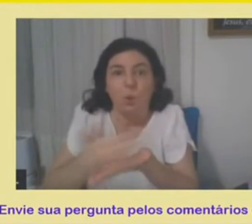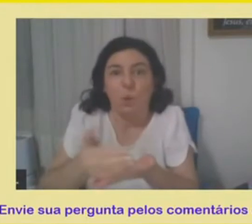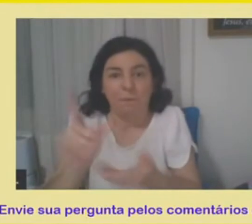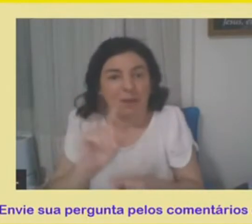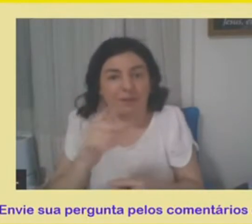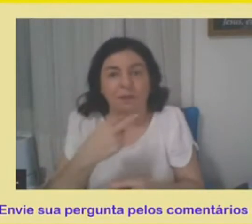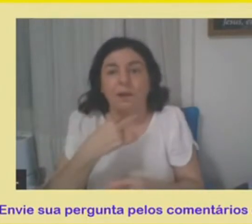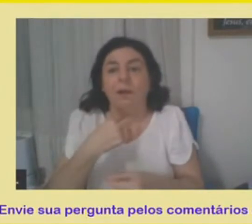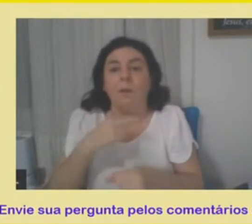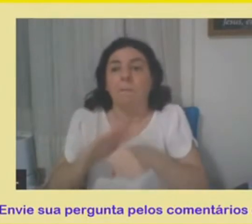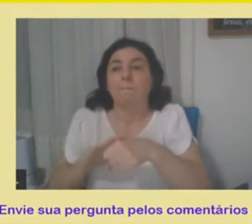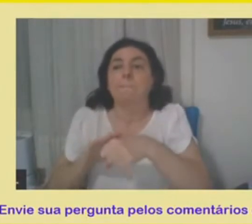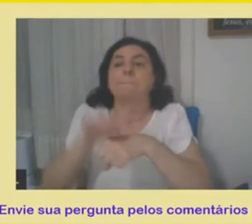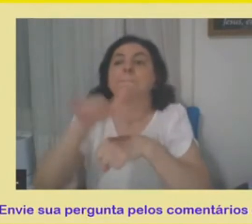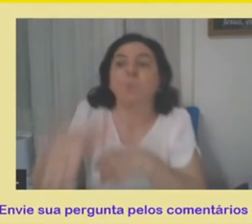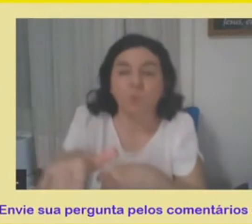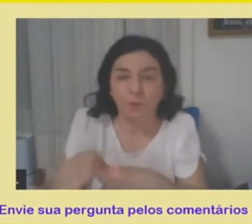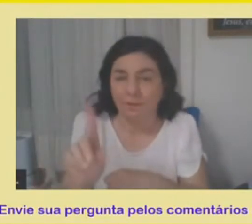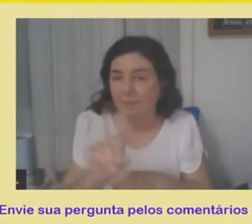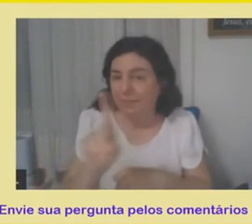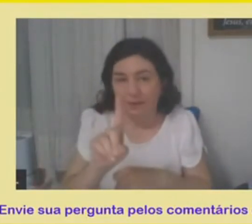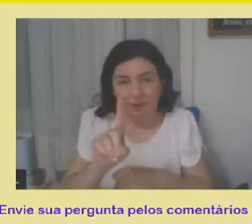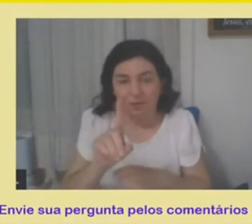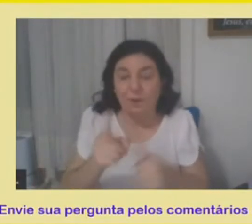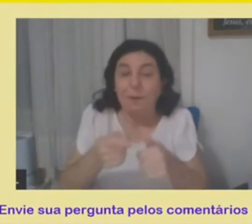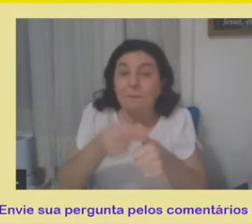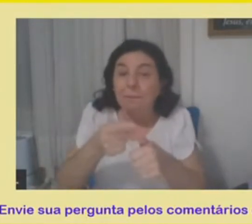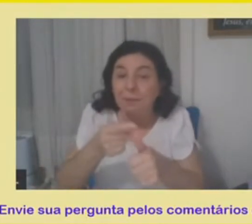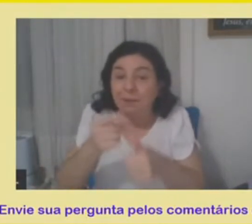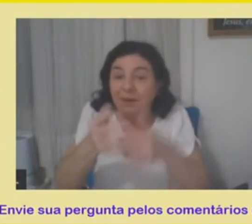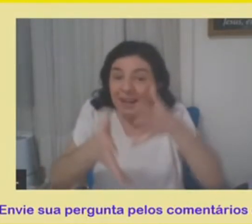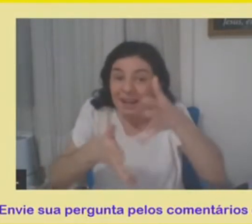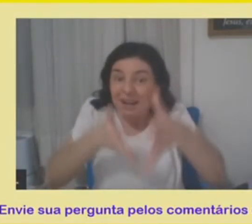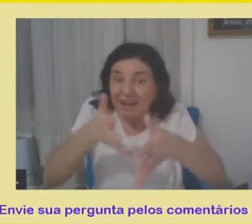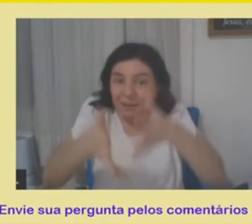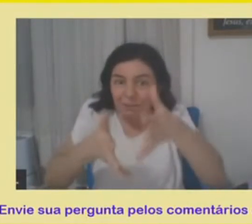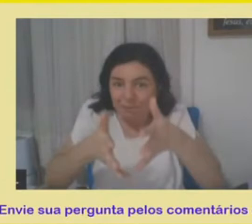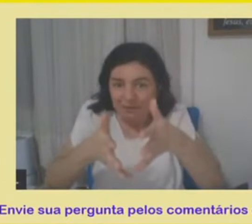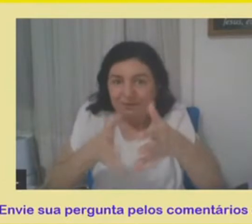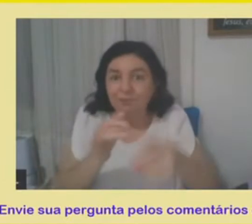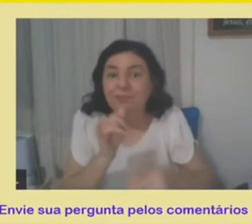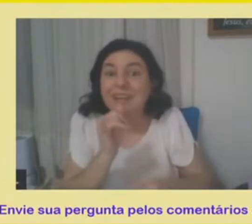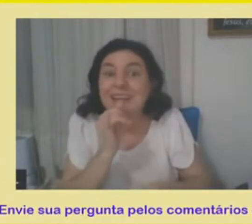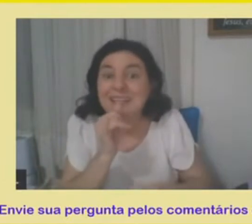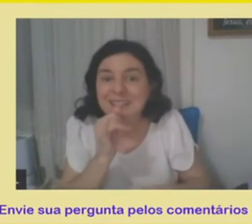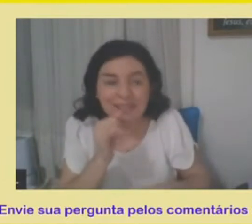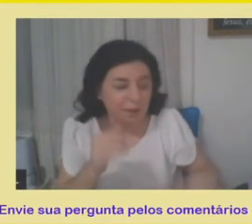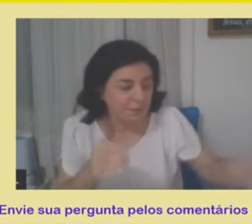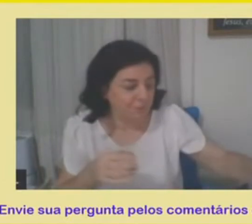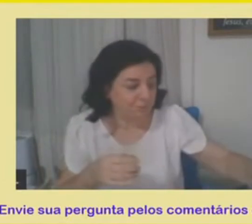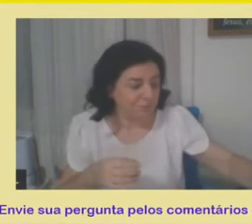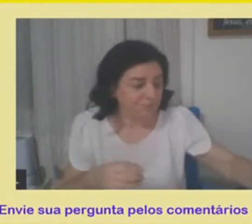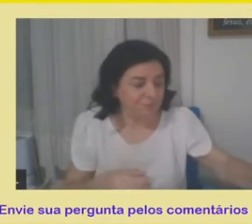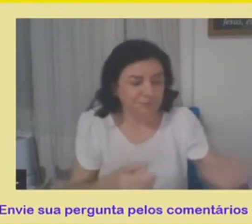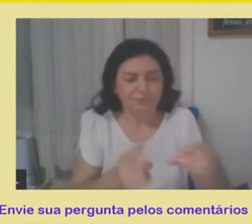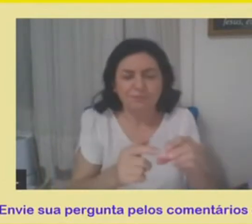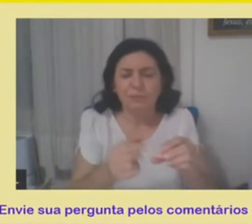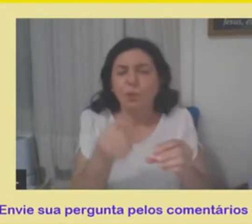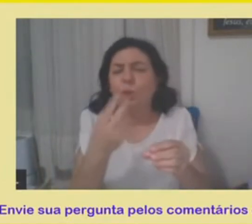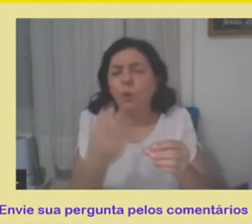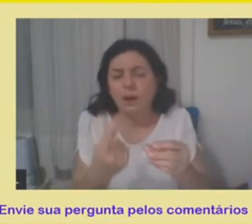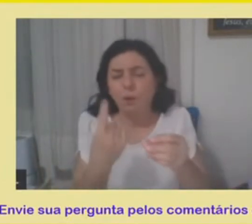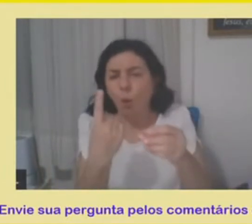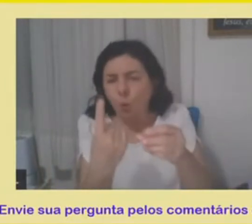vou direto para a escrita. Vou começar direto com a escrita? Não. Depois, a escrita vem depois. Primeiro em língua de sinais.